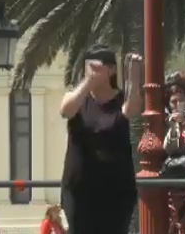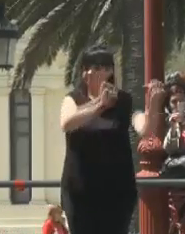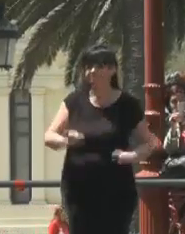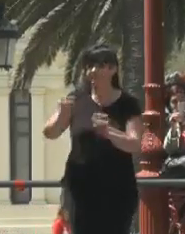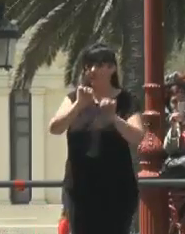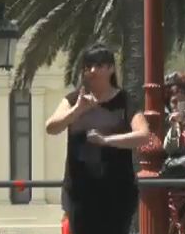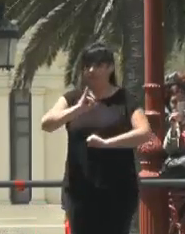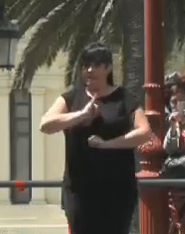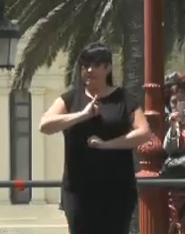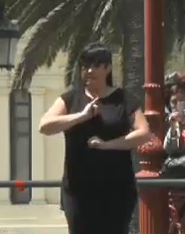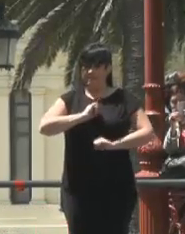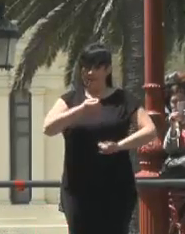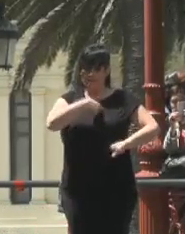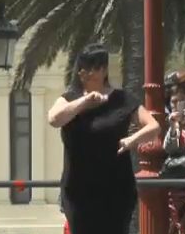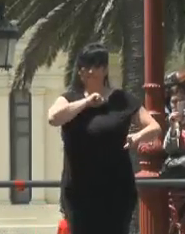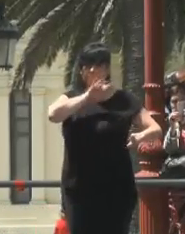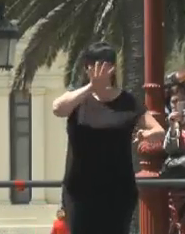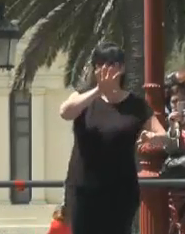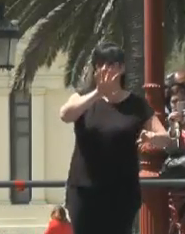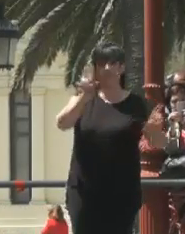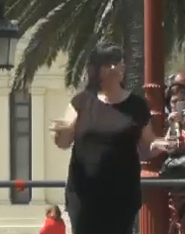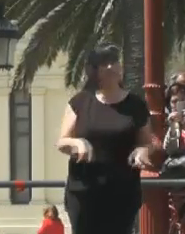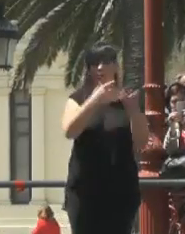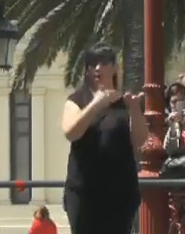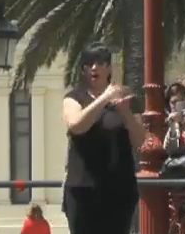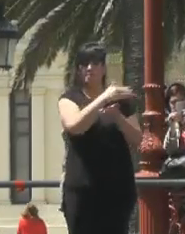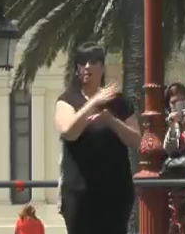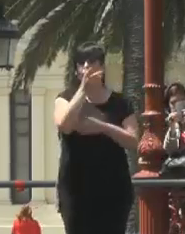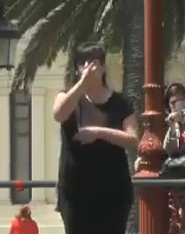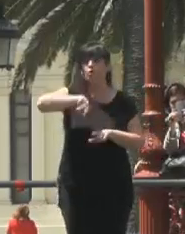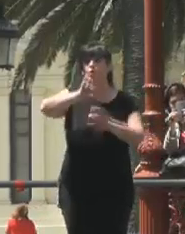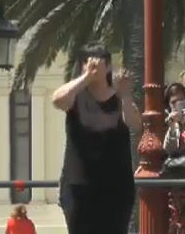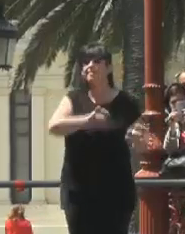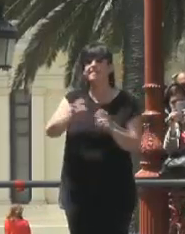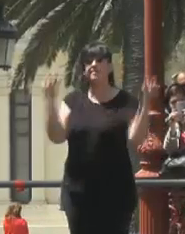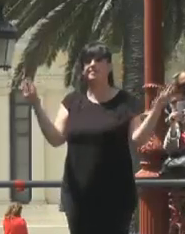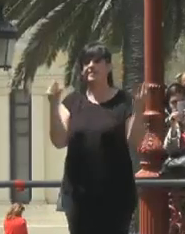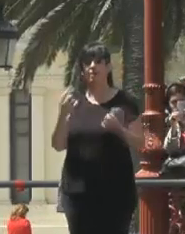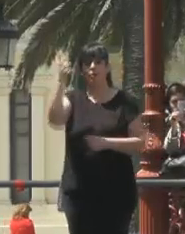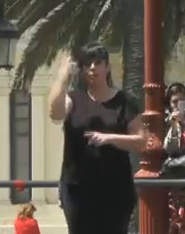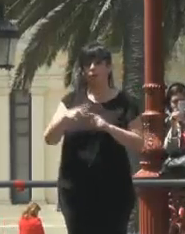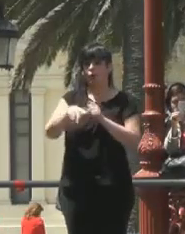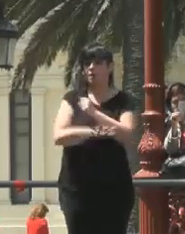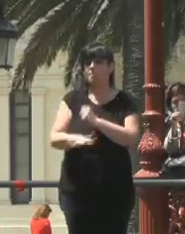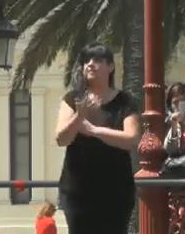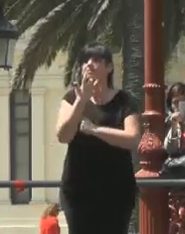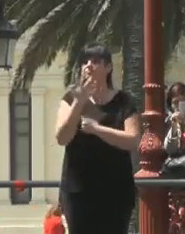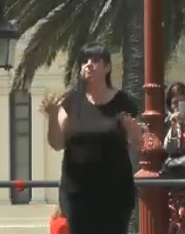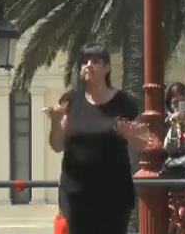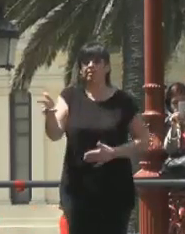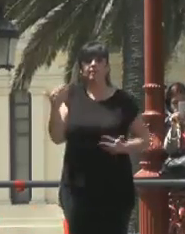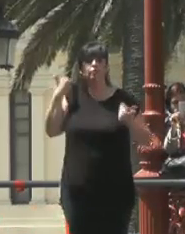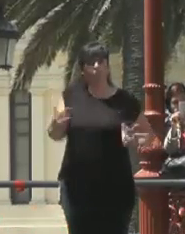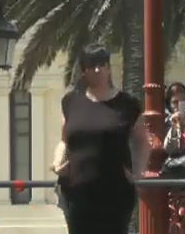identidad nacional que cada uno respete, porque nosotros y nosotras defendemos, desde luego, algo tan básico, tan elemental como los derechos humanos.